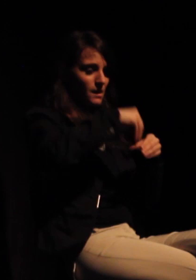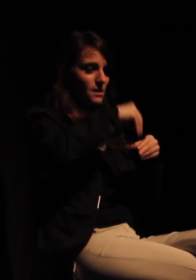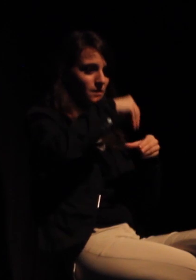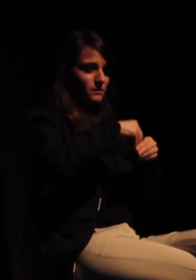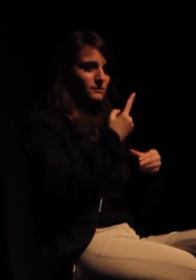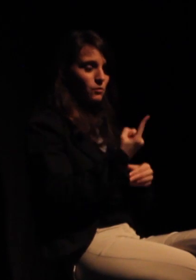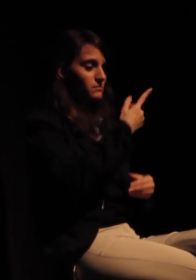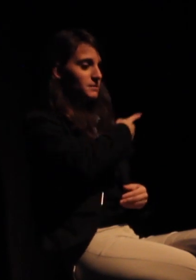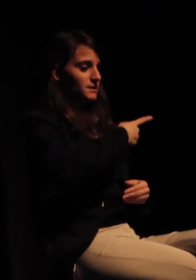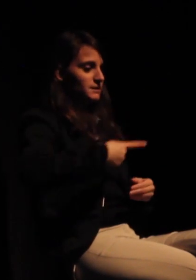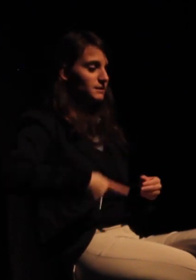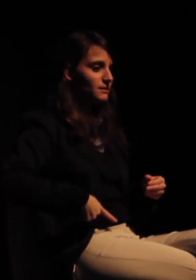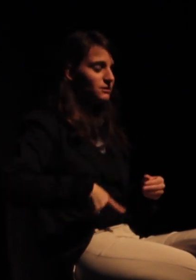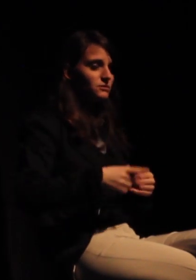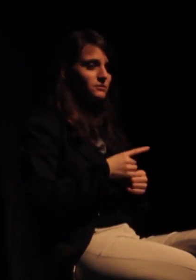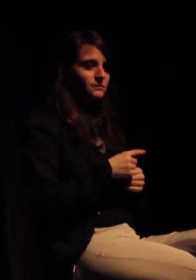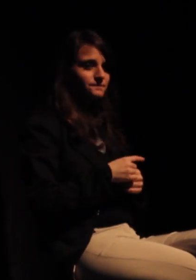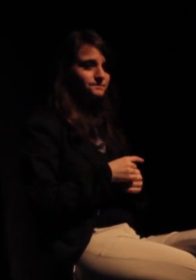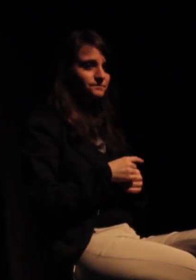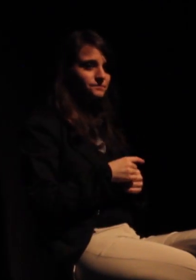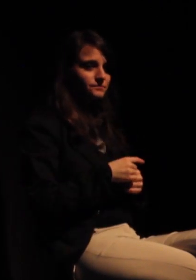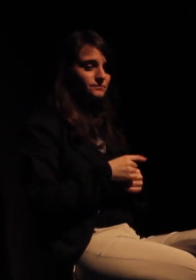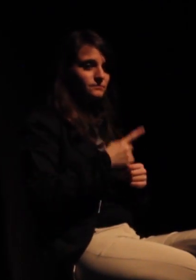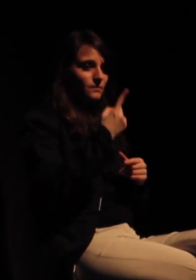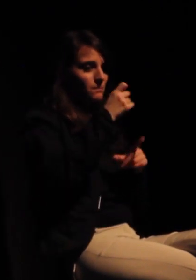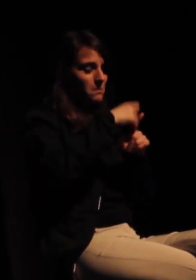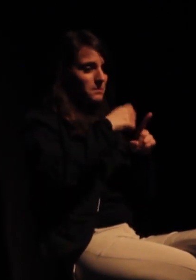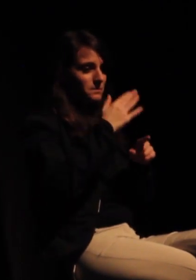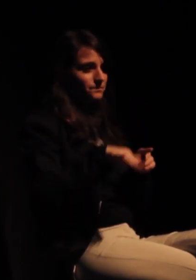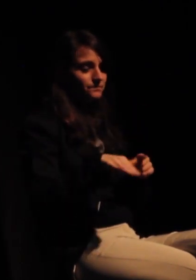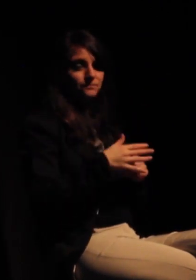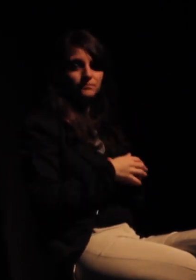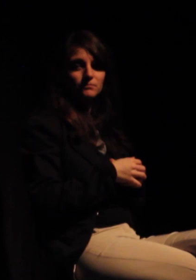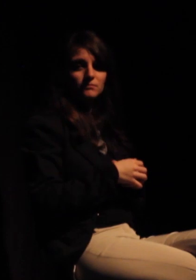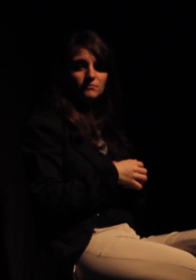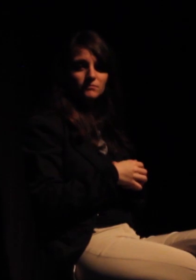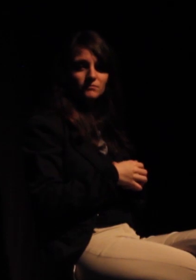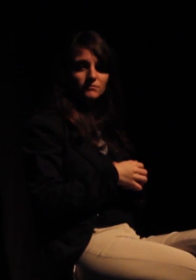eleger um presidente da República a cada mês e meio.